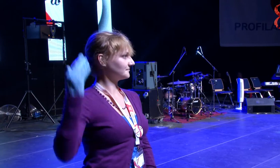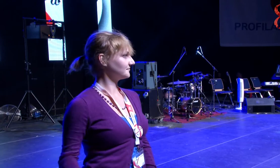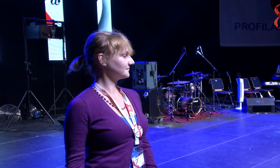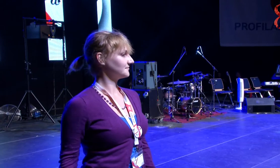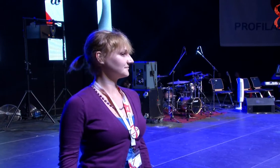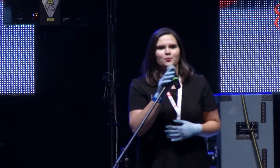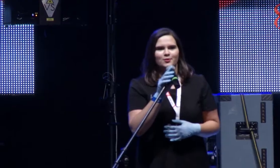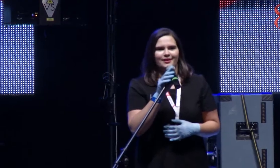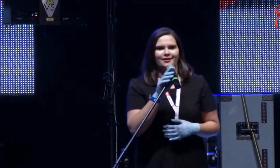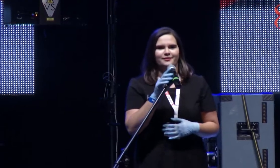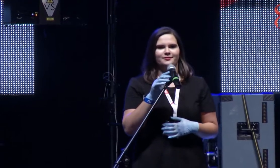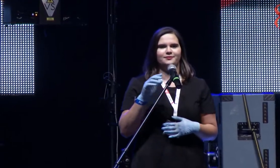teraz poproszę muzykę.